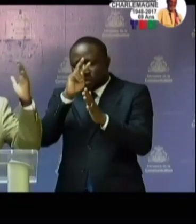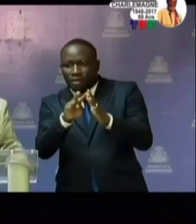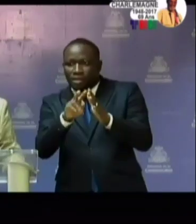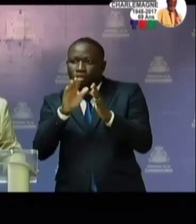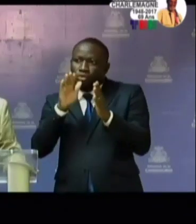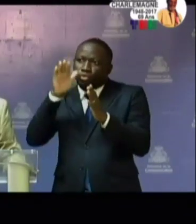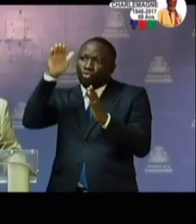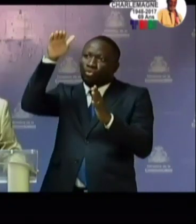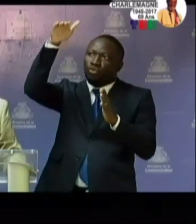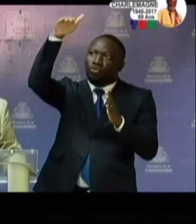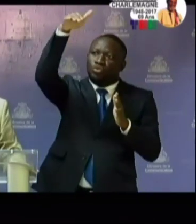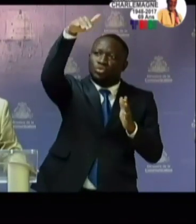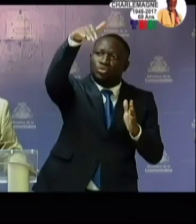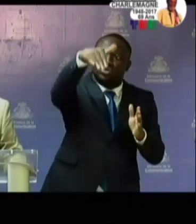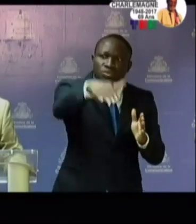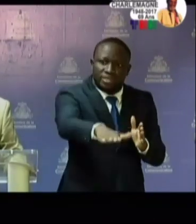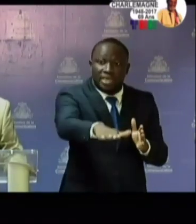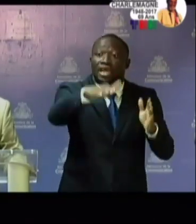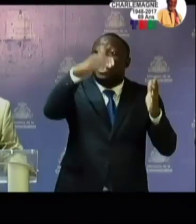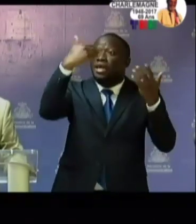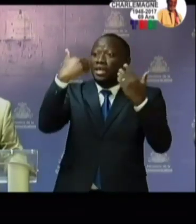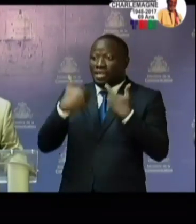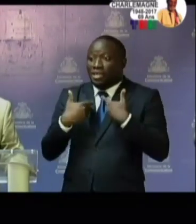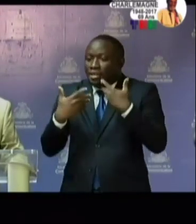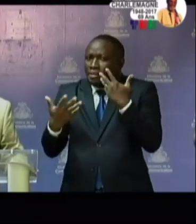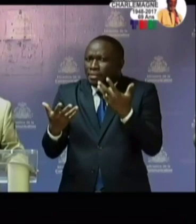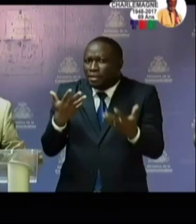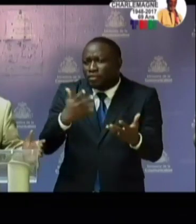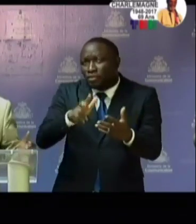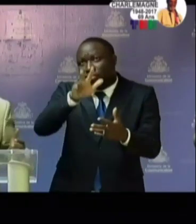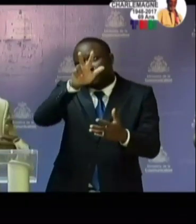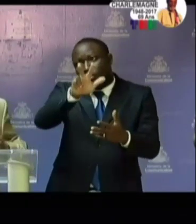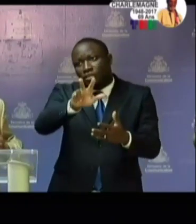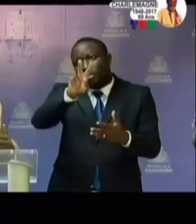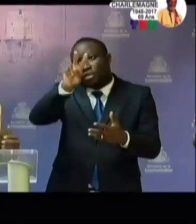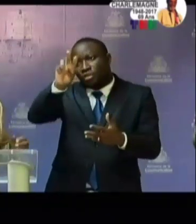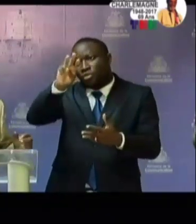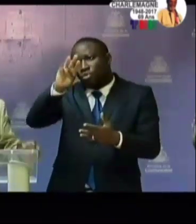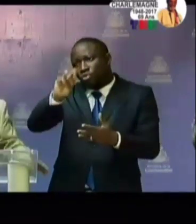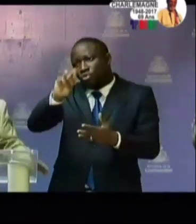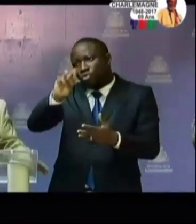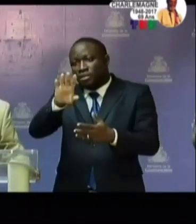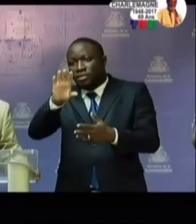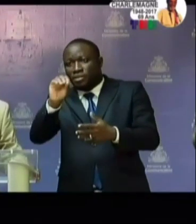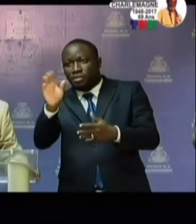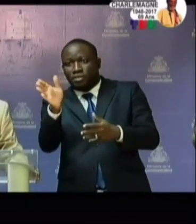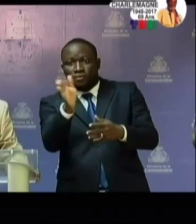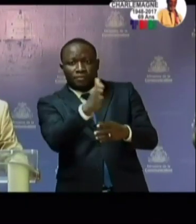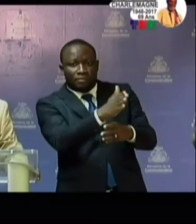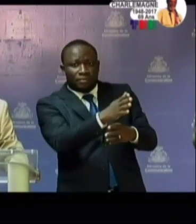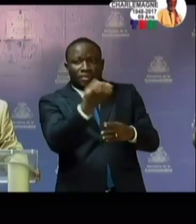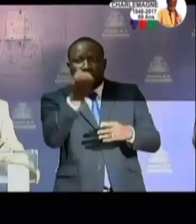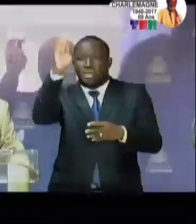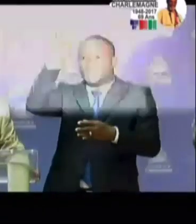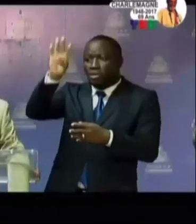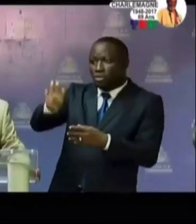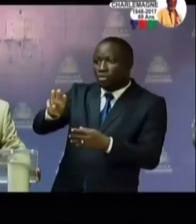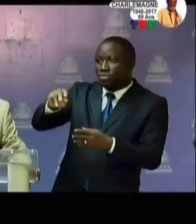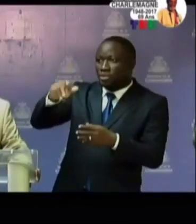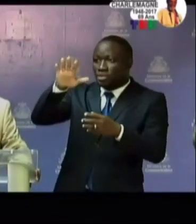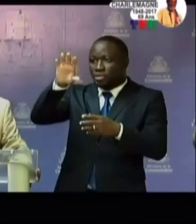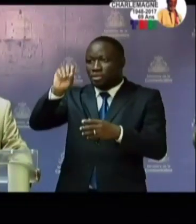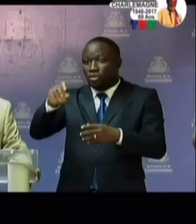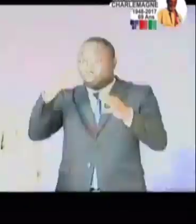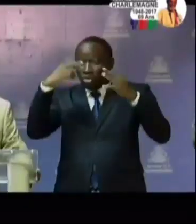ça. Et nous avons porté de environ 32,50 m par 14,50 m. Et mon qui fait route